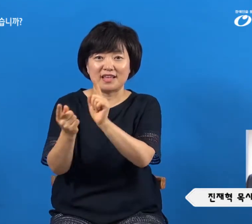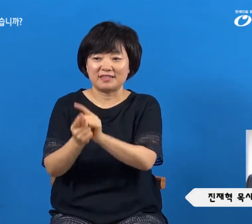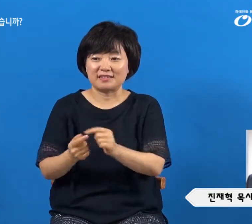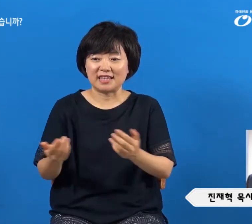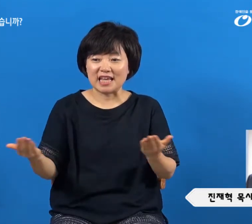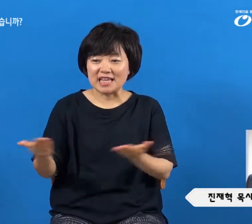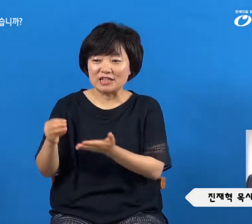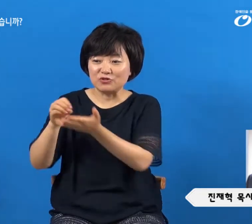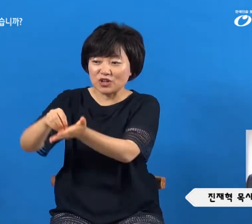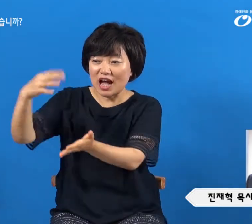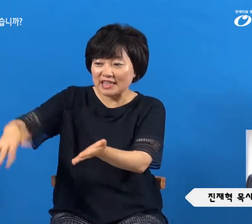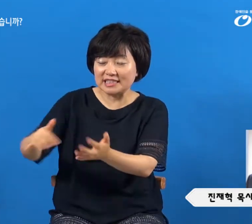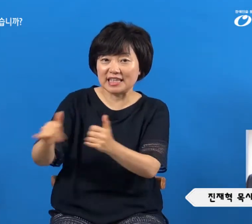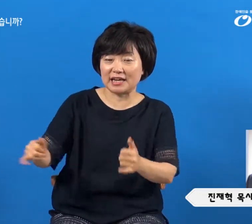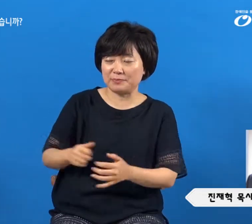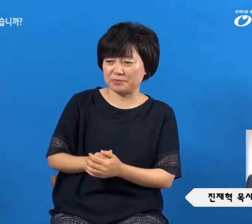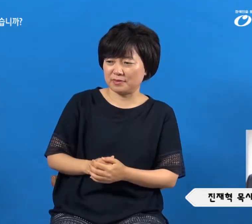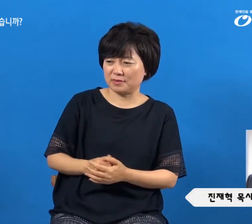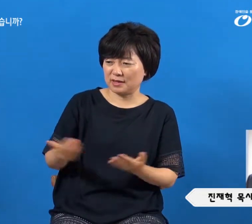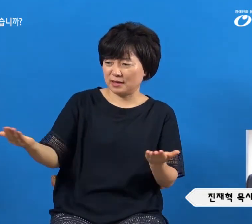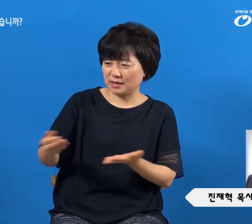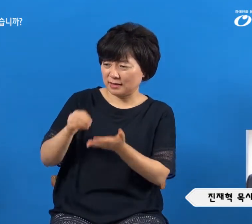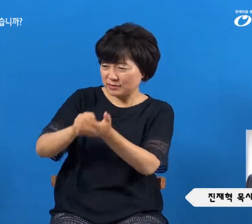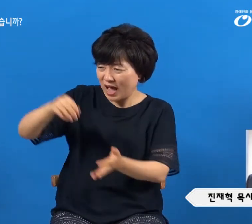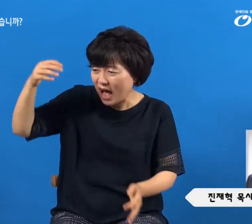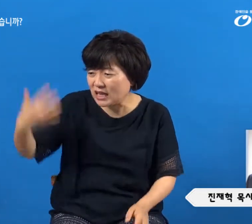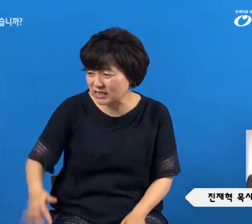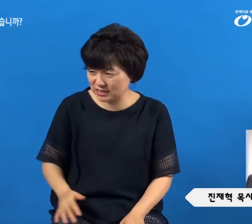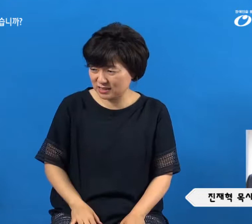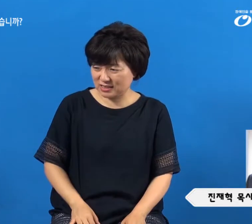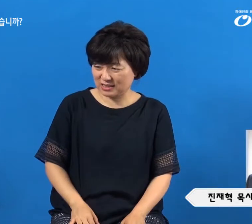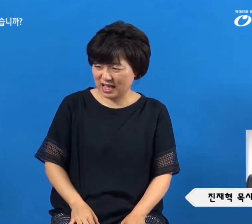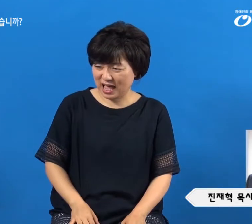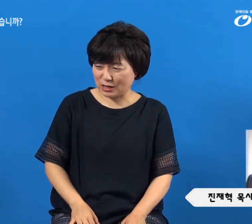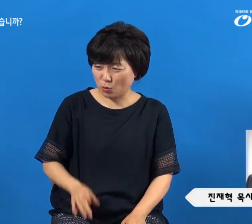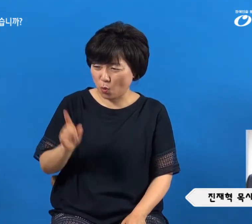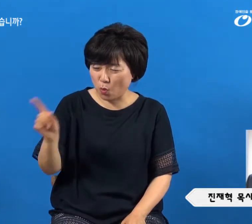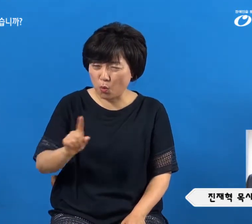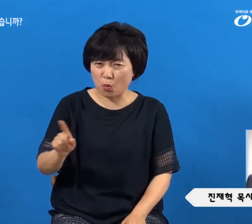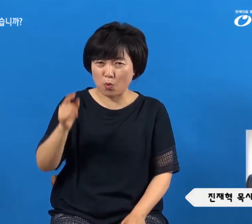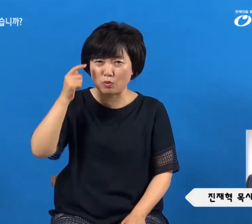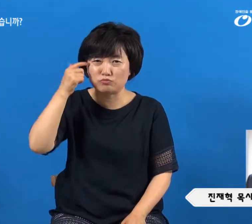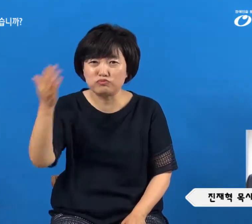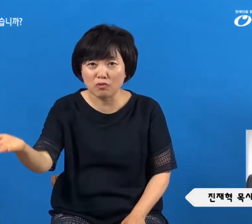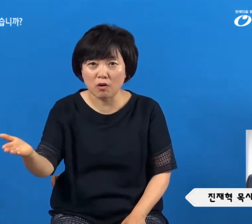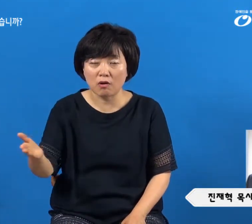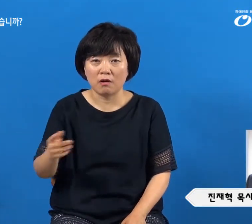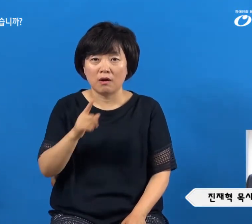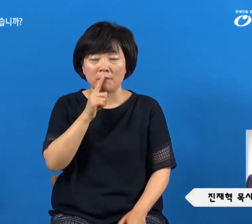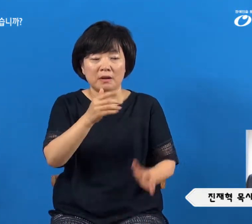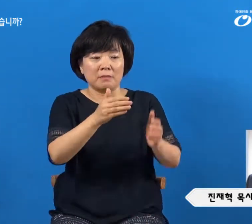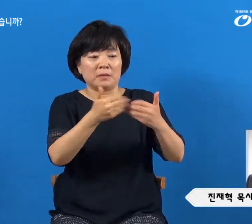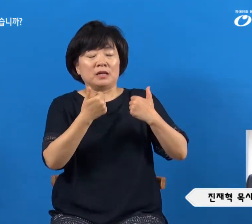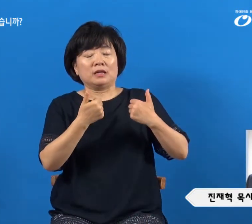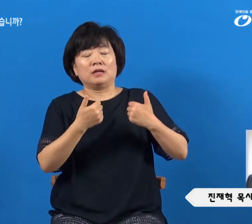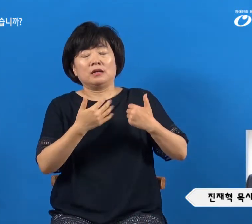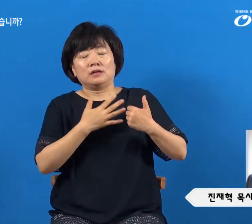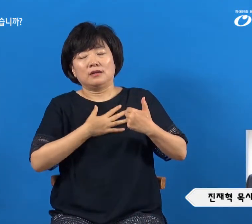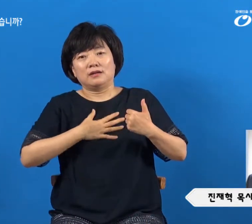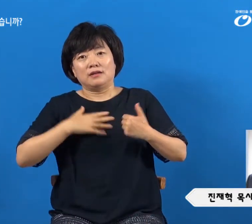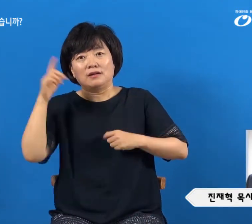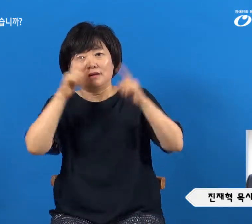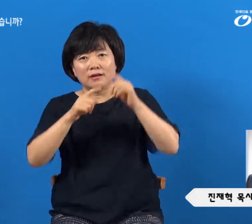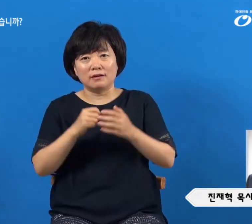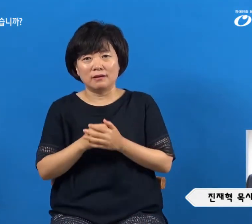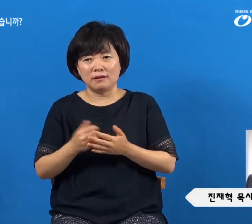취업 안 된 사람을 향해서 취업 아직도 안 됐냐고 묻는 게 아주 상처가 된다고 합니다.